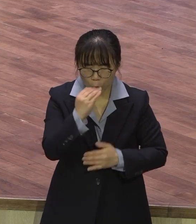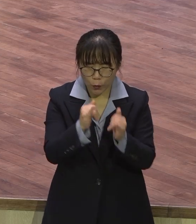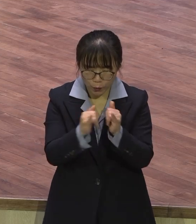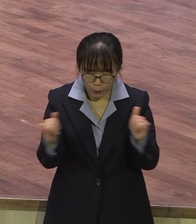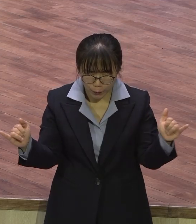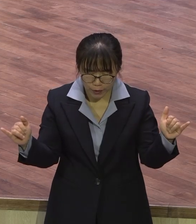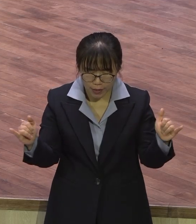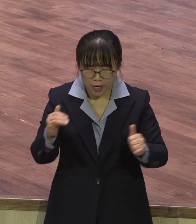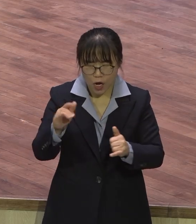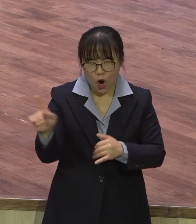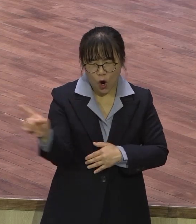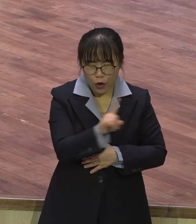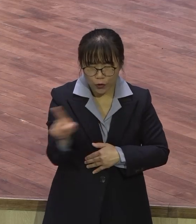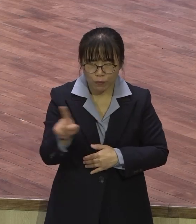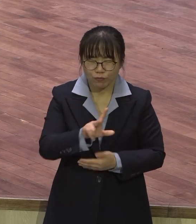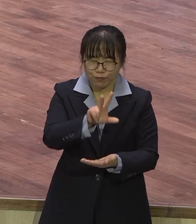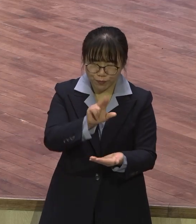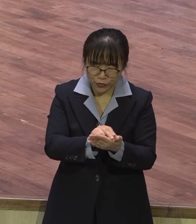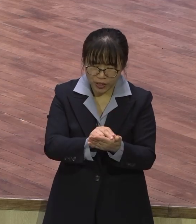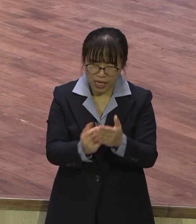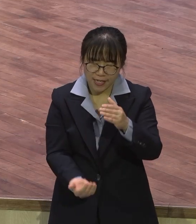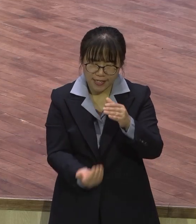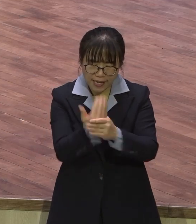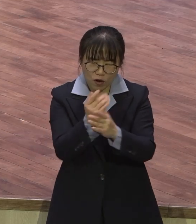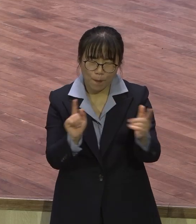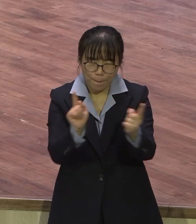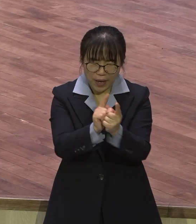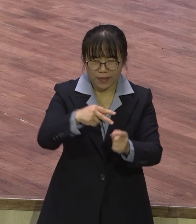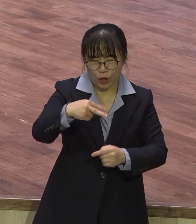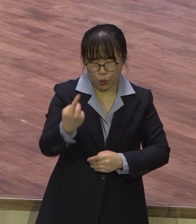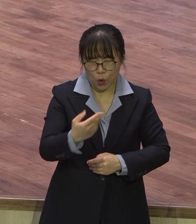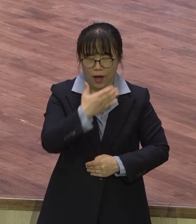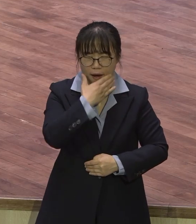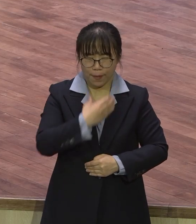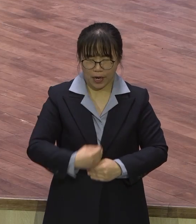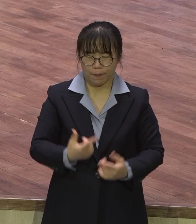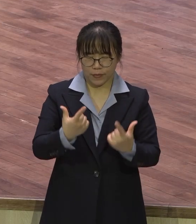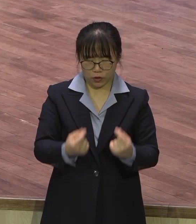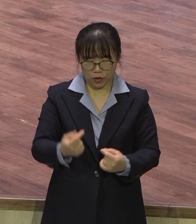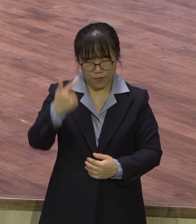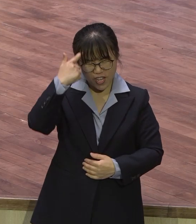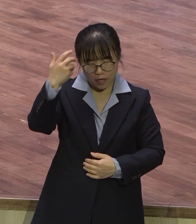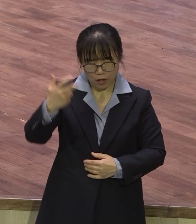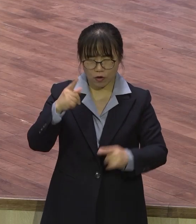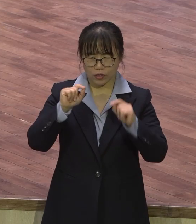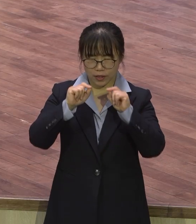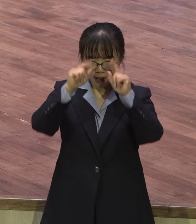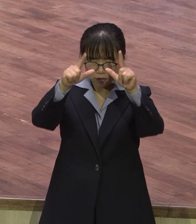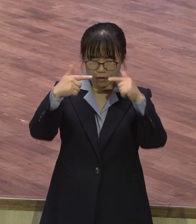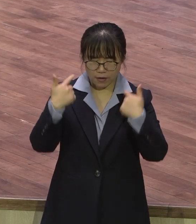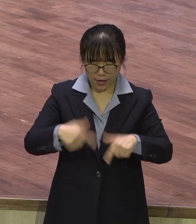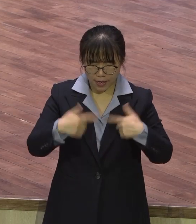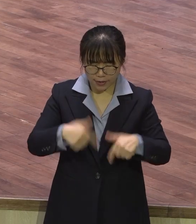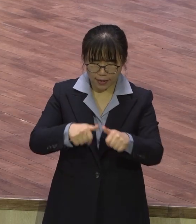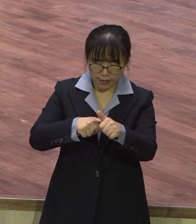문제의 사건이 와도 아브라함처럼 영적으로 깨어서 늘 승리할 수도록 축복하여